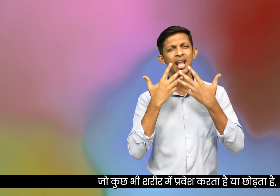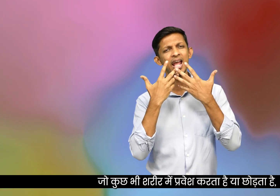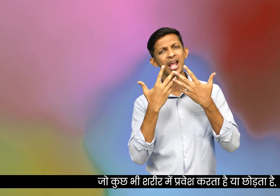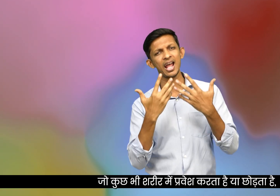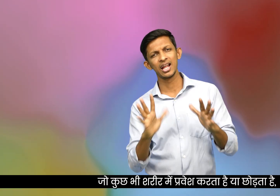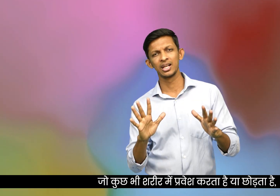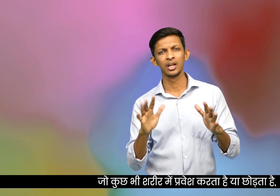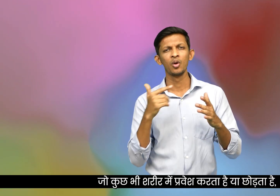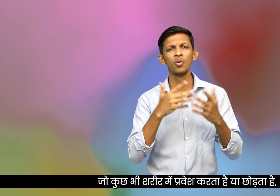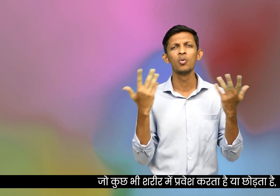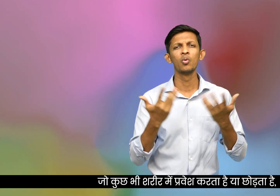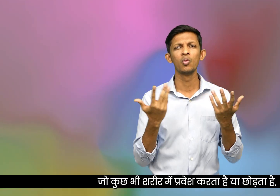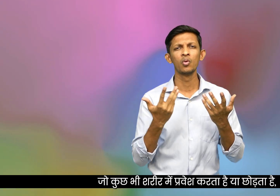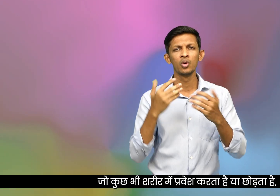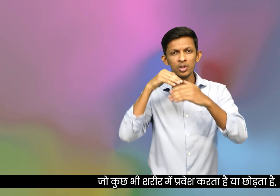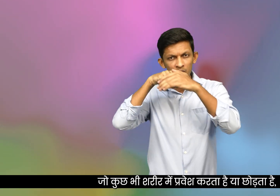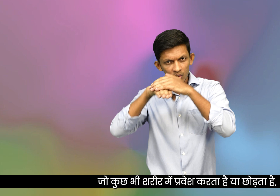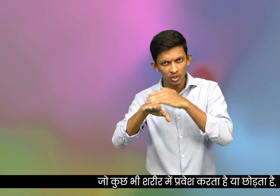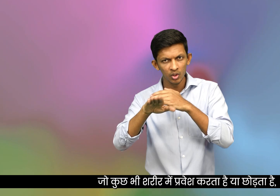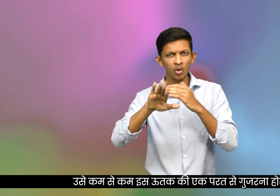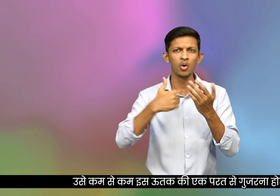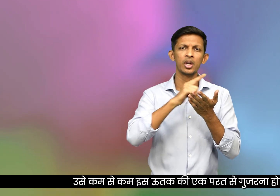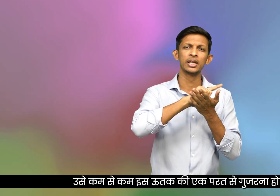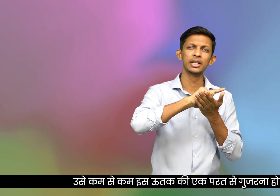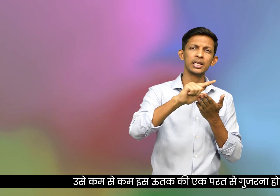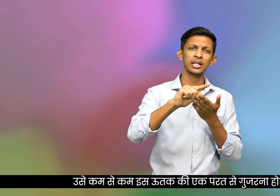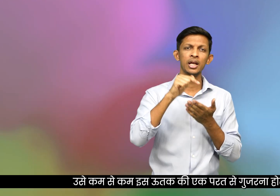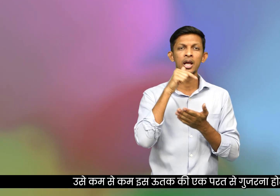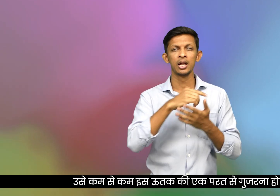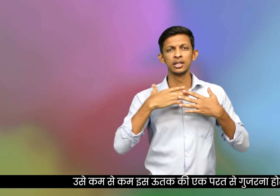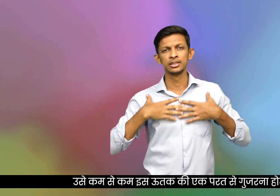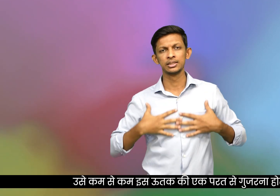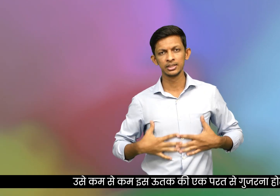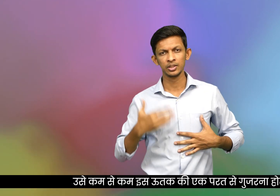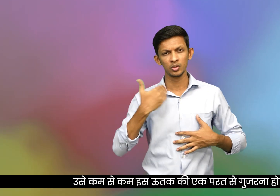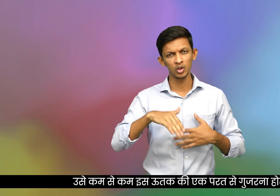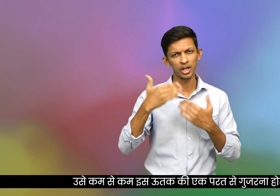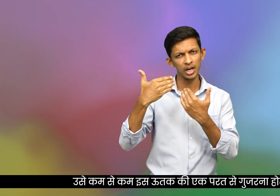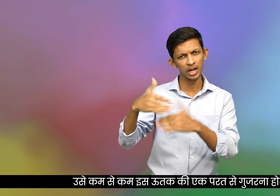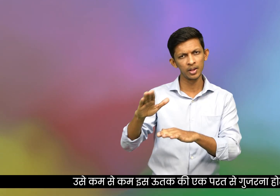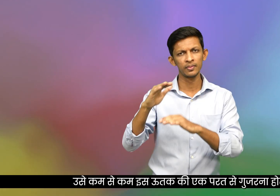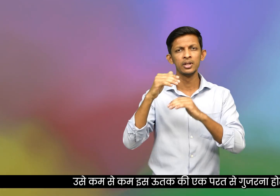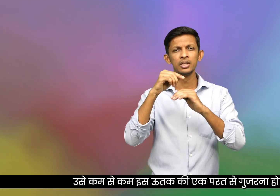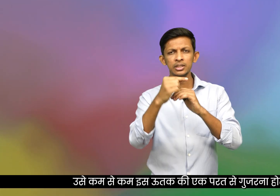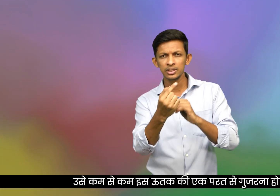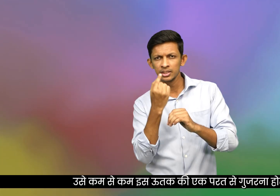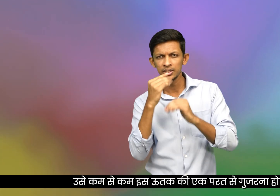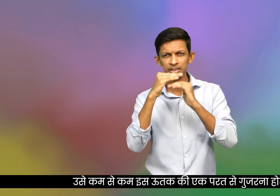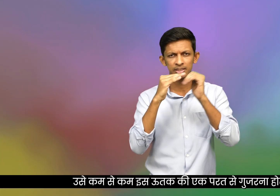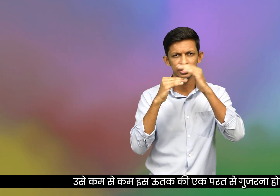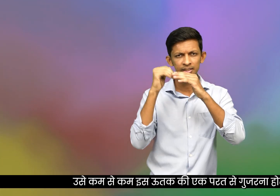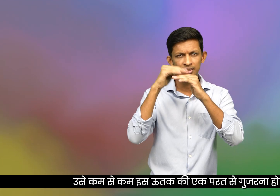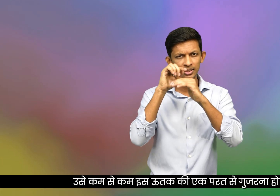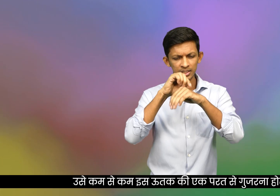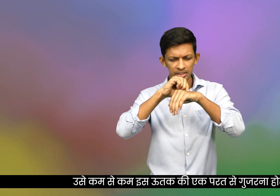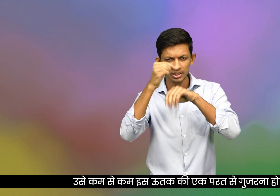जो कुछ भी शरीर में प्रवेश करता है या छोड़ता है उसे कम से कम इस ऊतक की एक परत से गुजरना